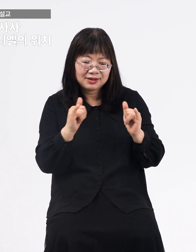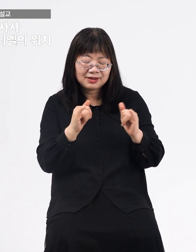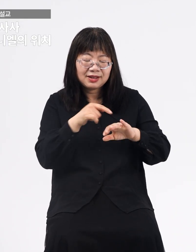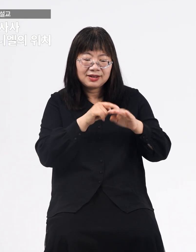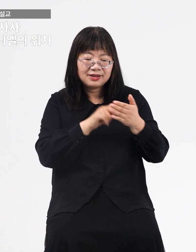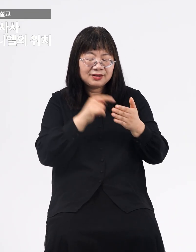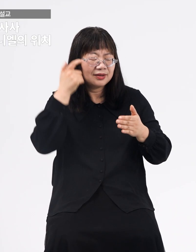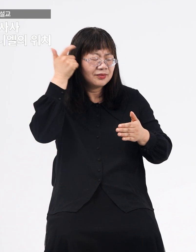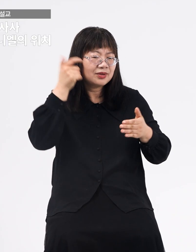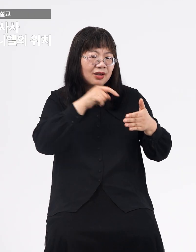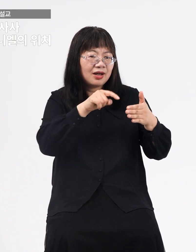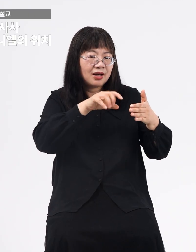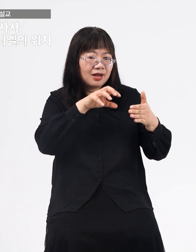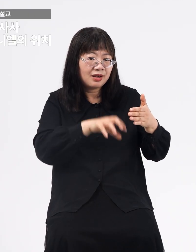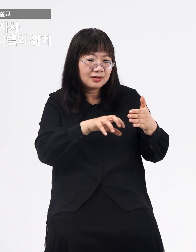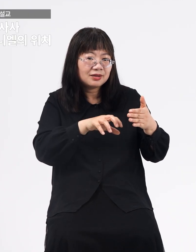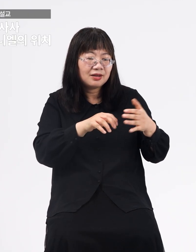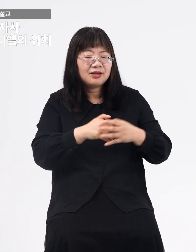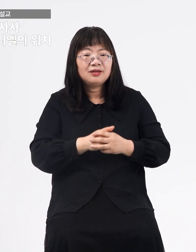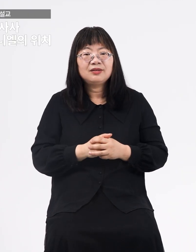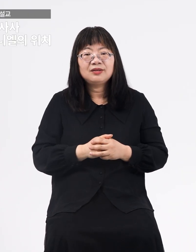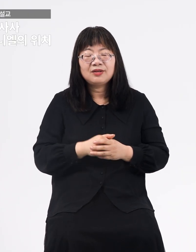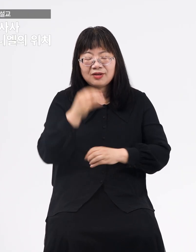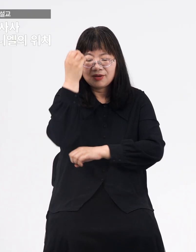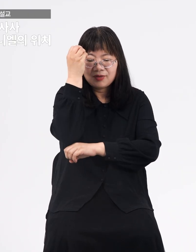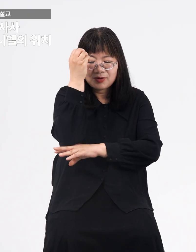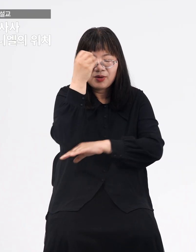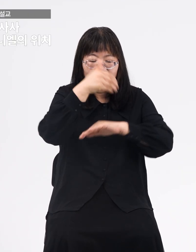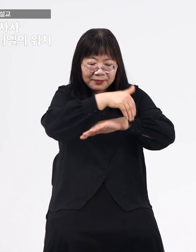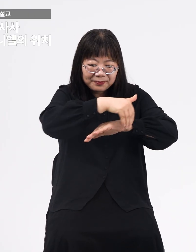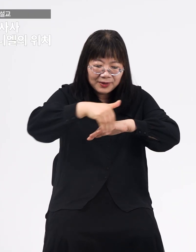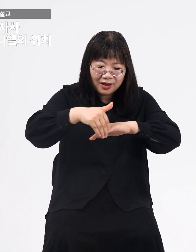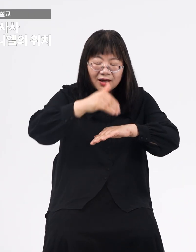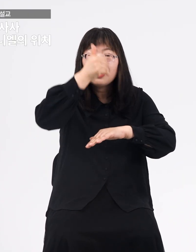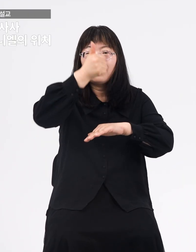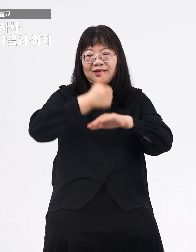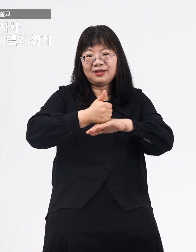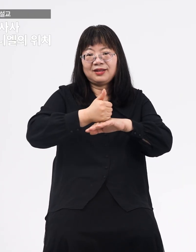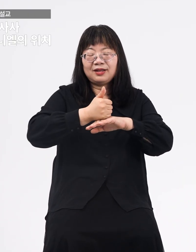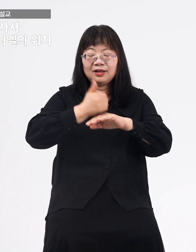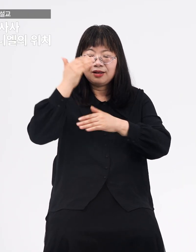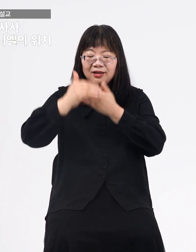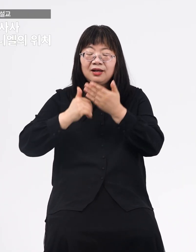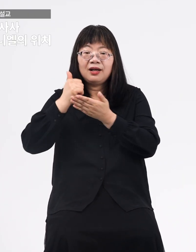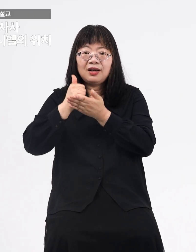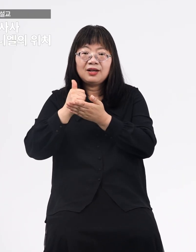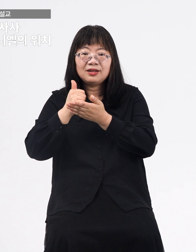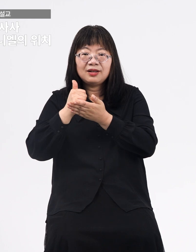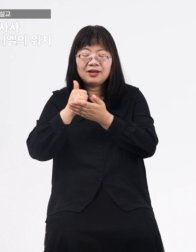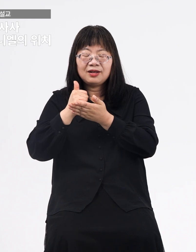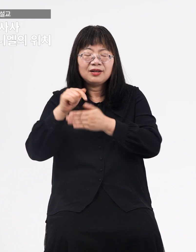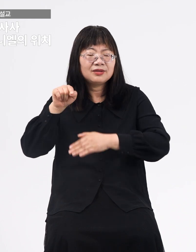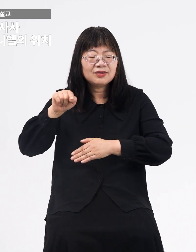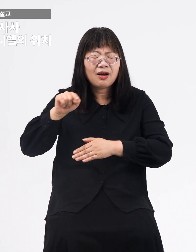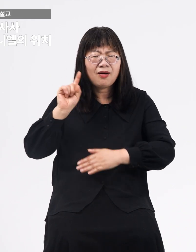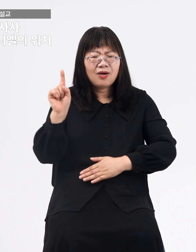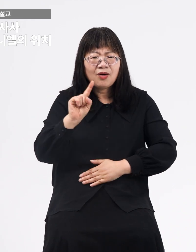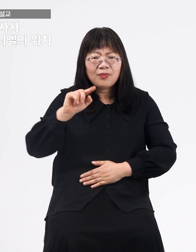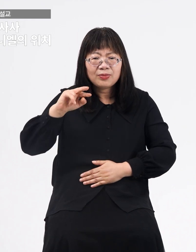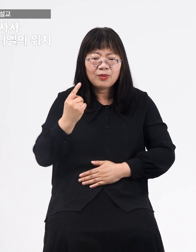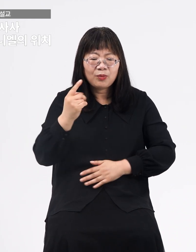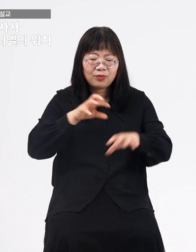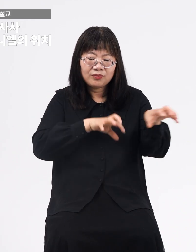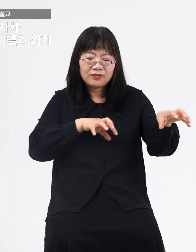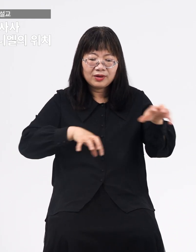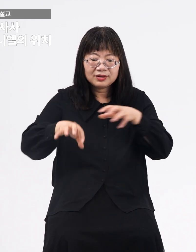심령 속에 원형적으로 설계하신 그 마지막, 하나님으로는 어떤 것도 대체할